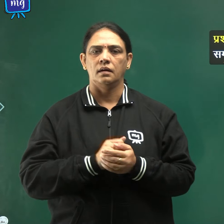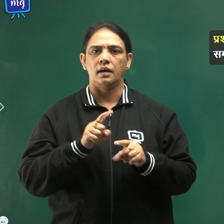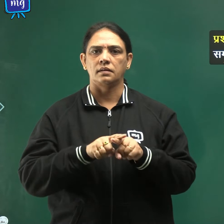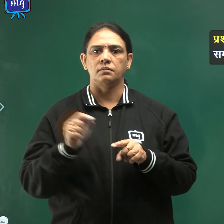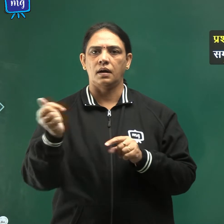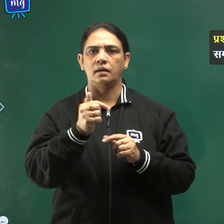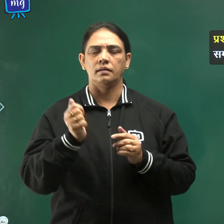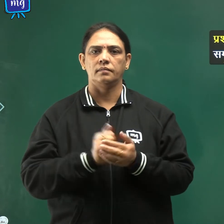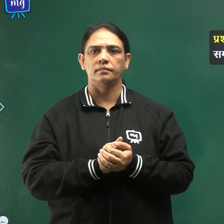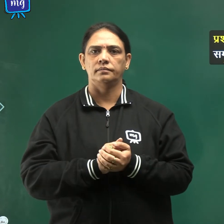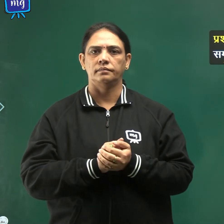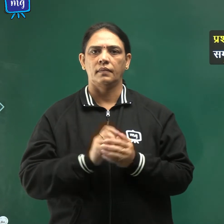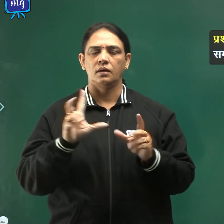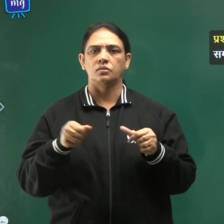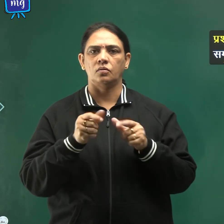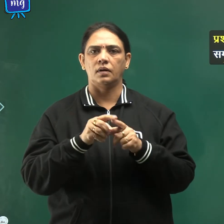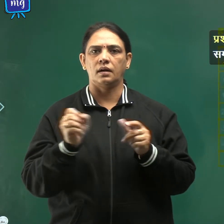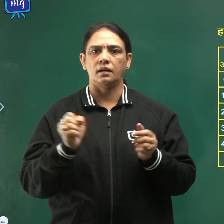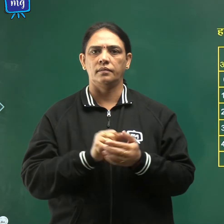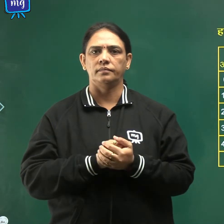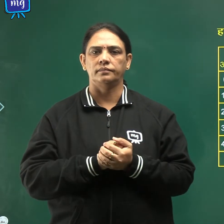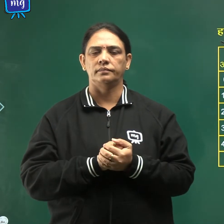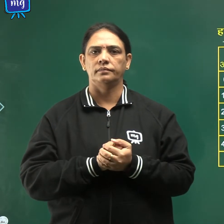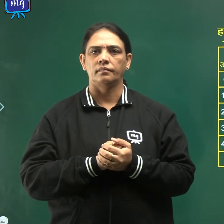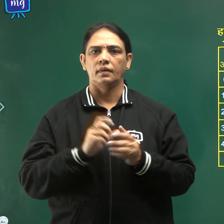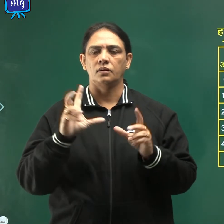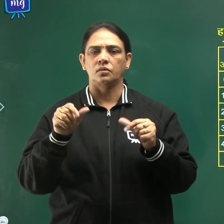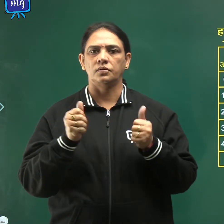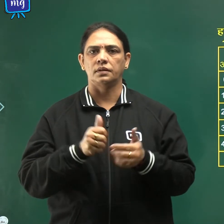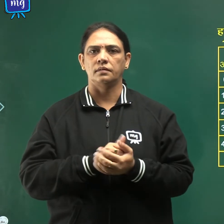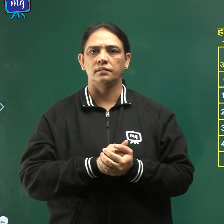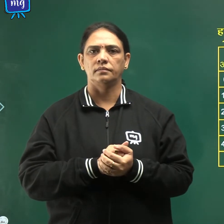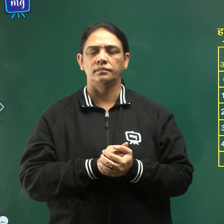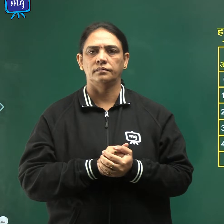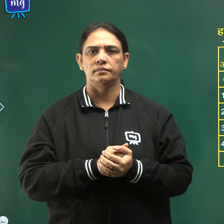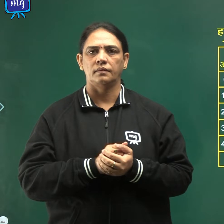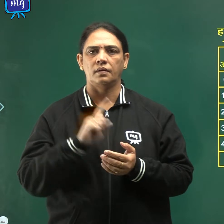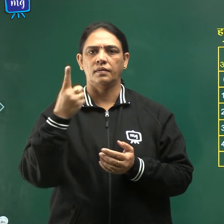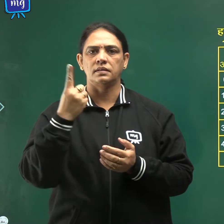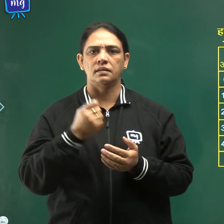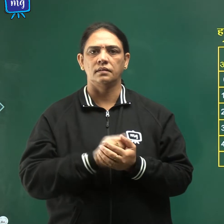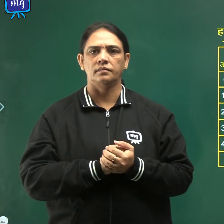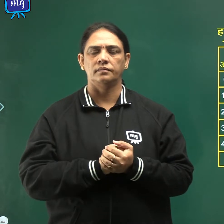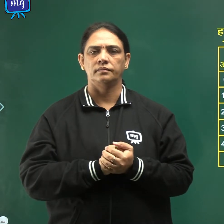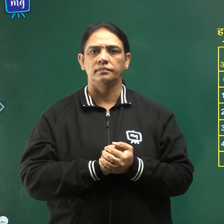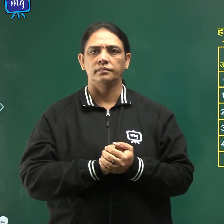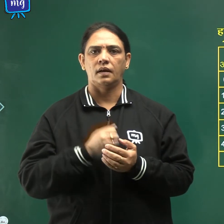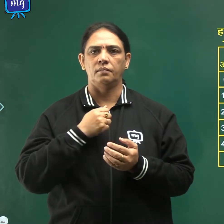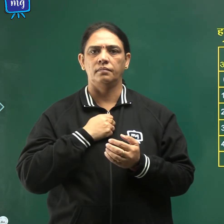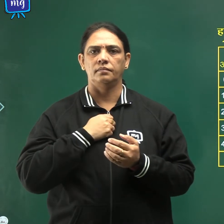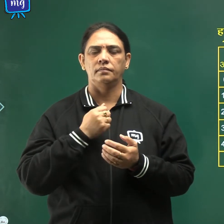माध्य ज्ञात करना है। हल, सबसे पहले